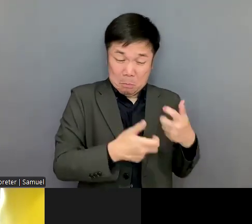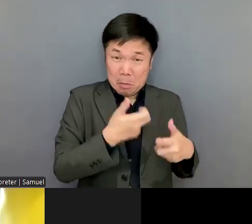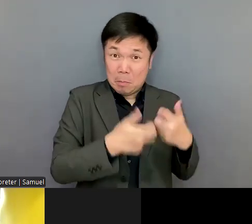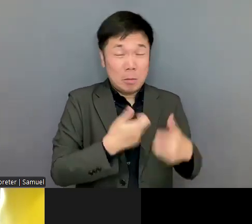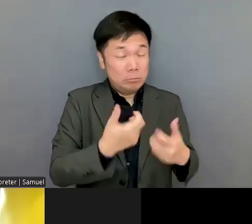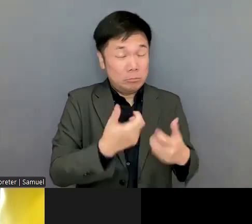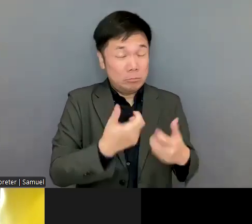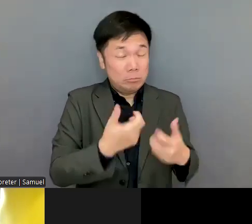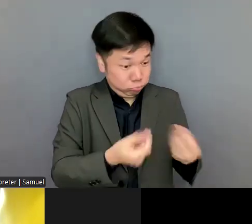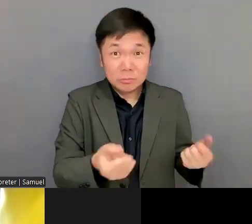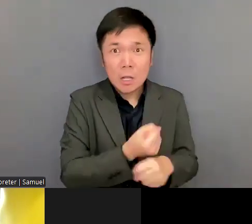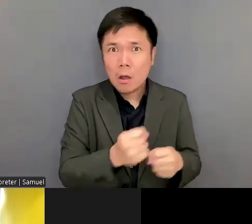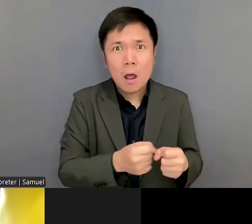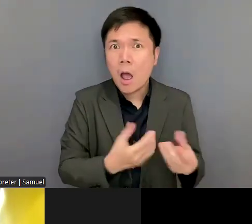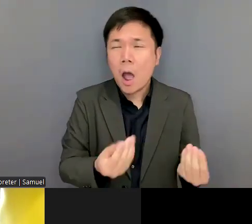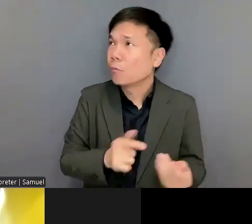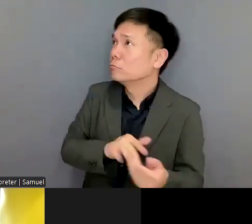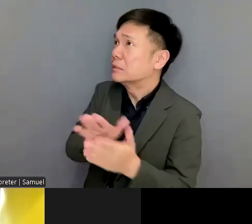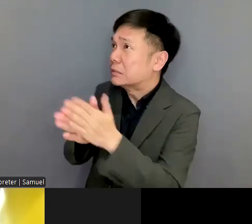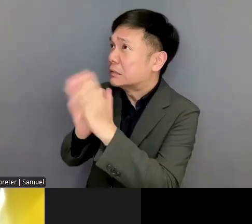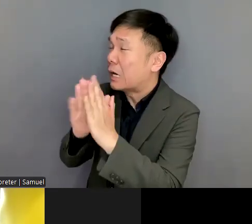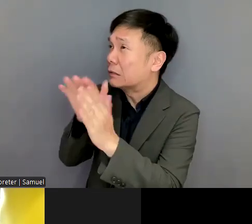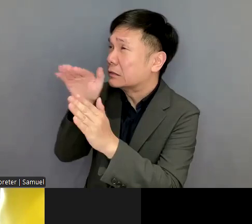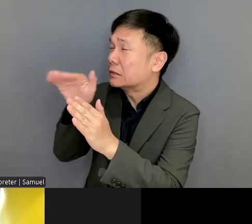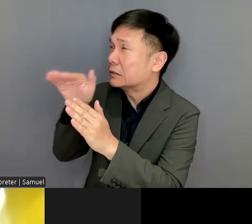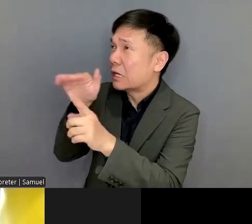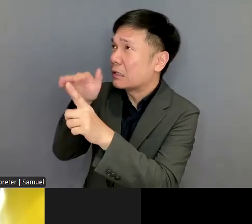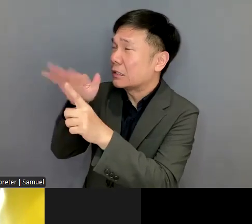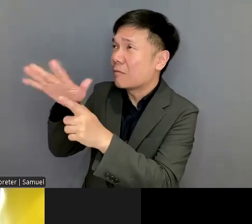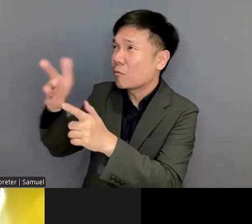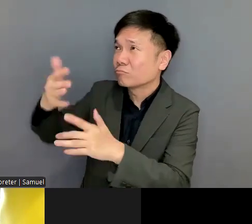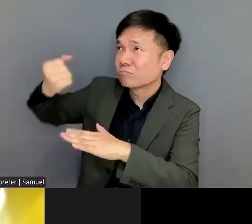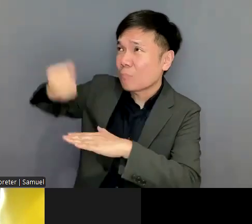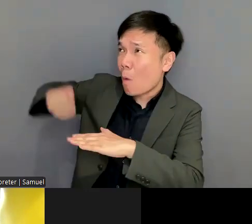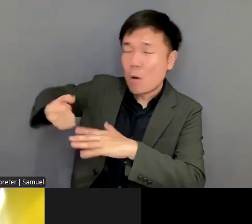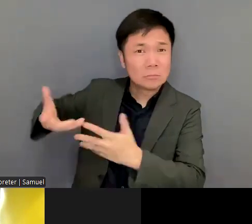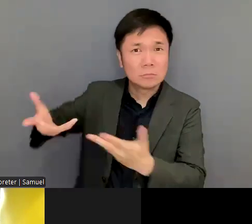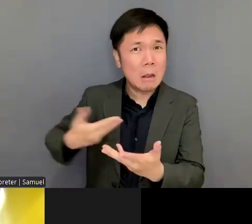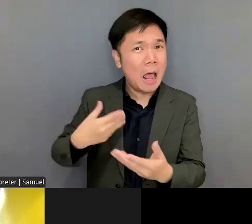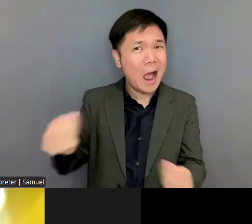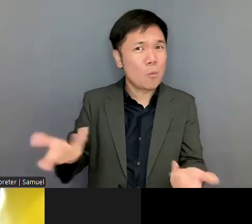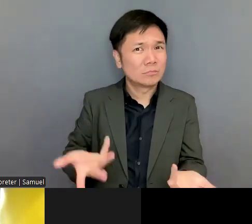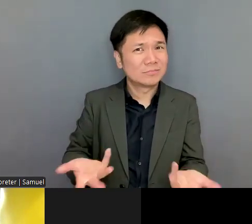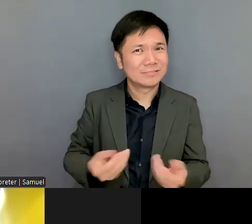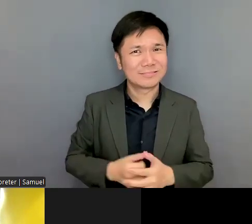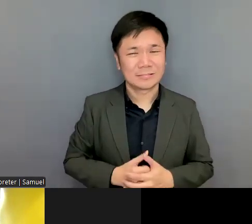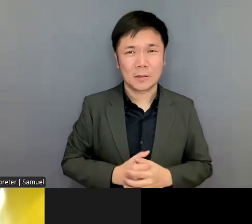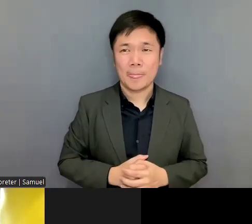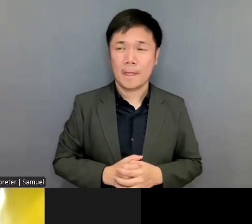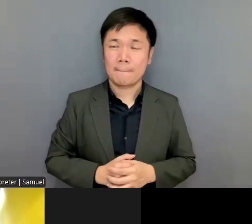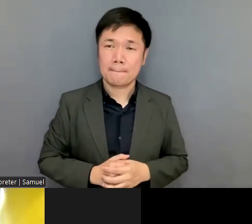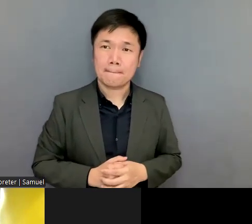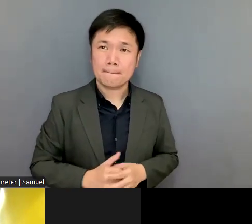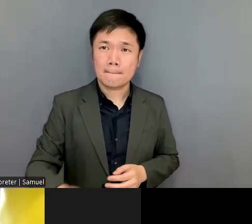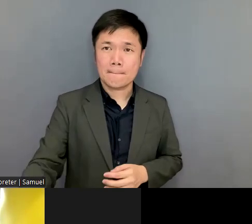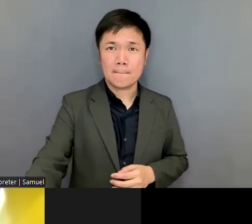continúa preservando la preserve esterilización forzada porque se cree en la familia que el esterilizar a una mujer forced principalmente sterilization cuando se